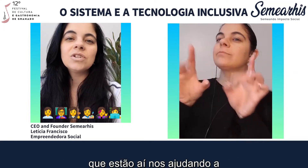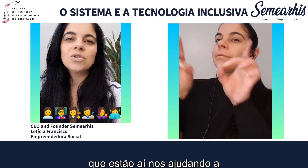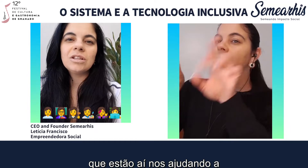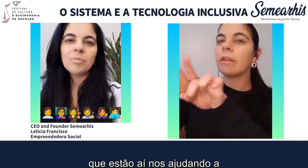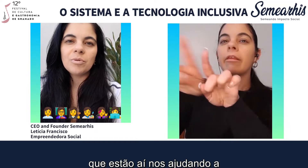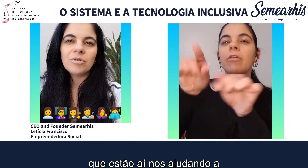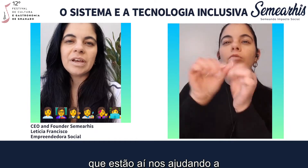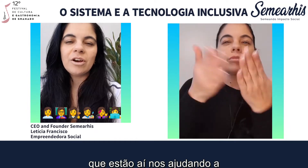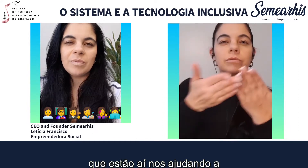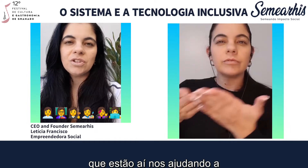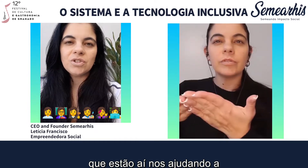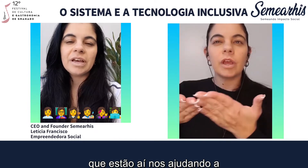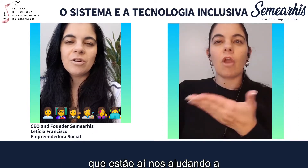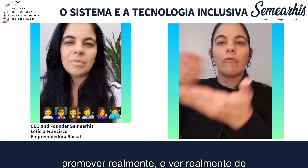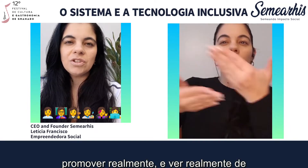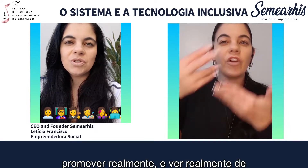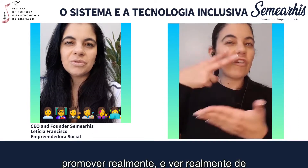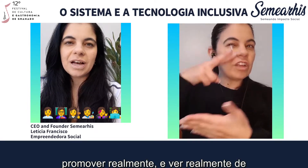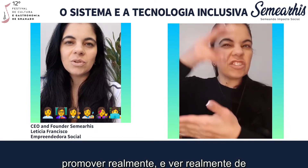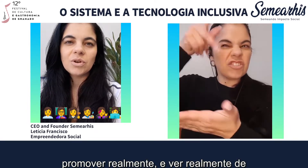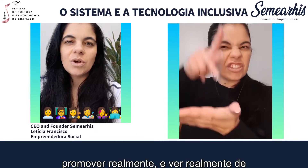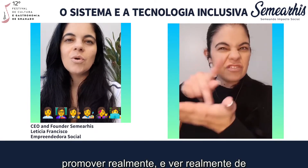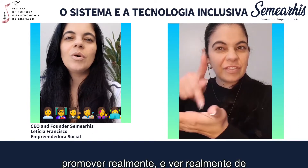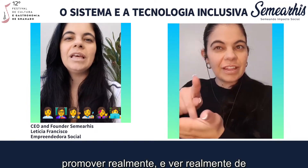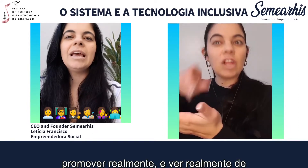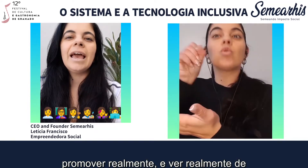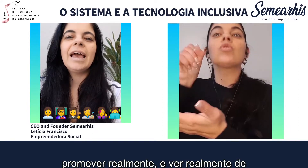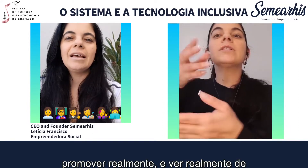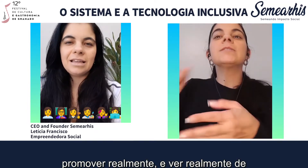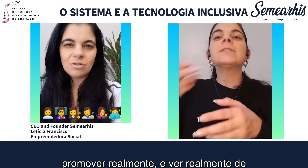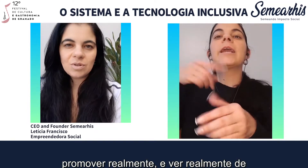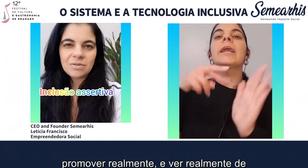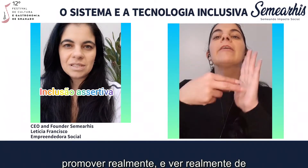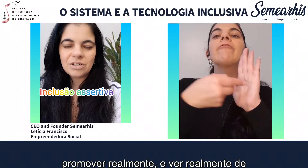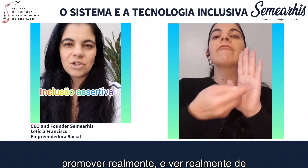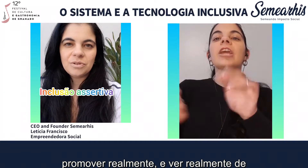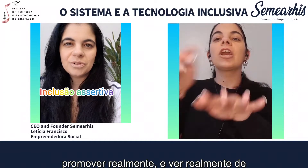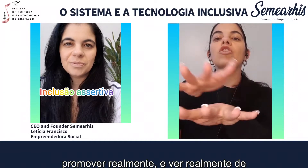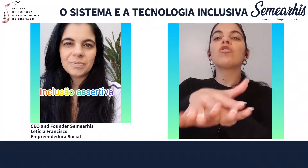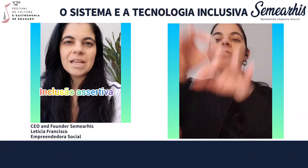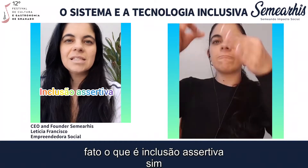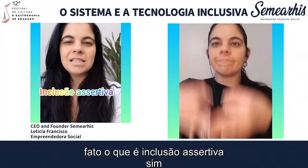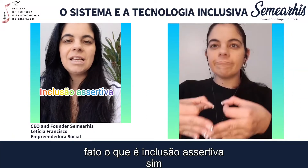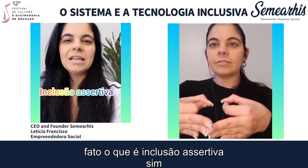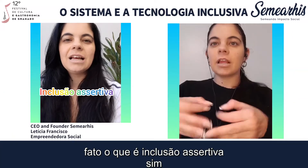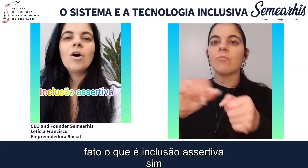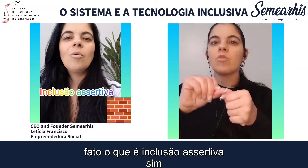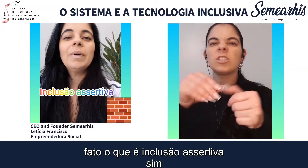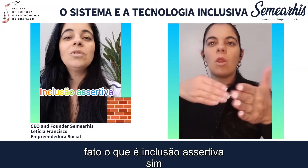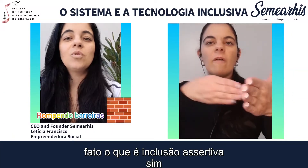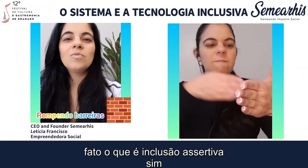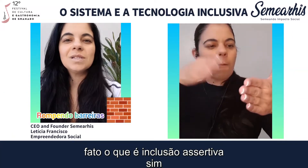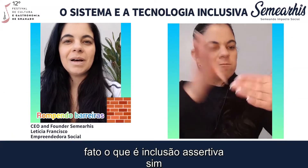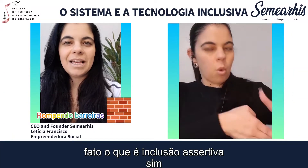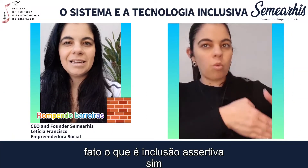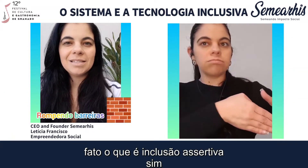nos ajudando a promover realmente de fato o que é inclusão assertiva. Sim,